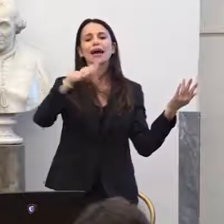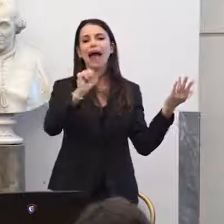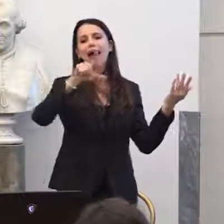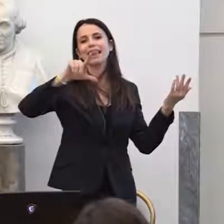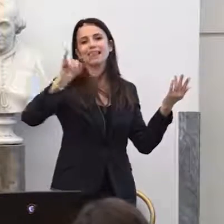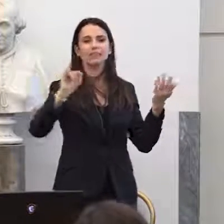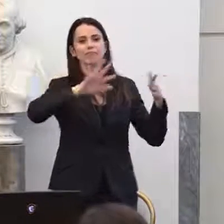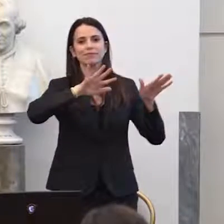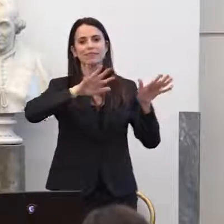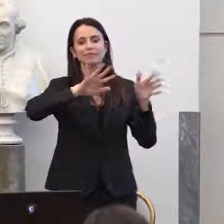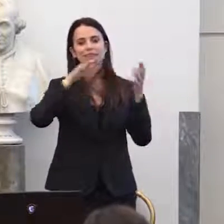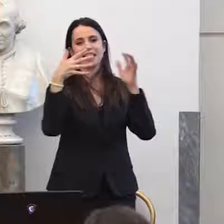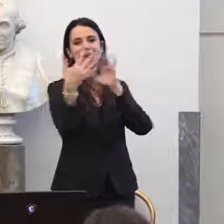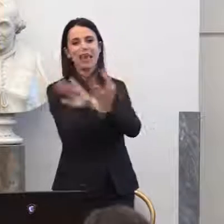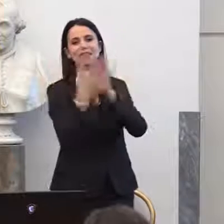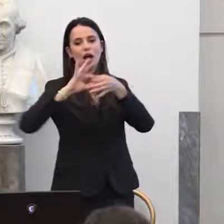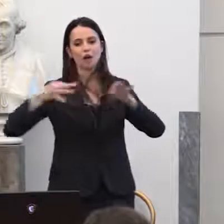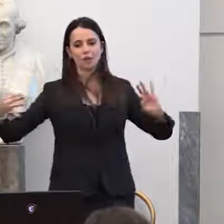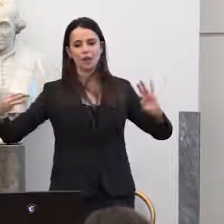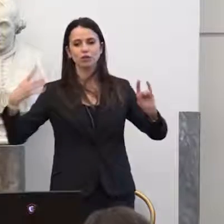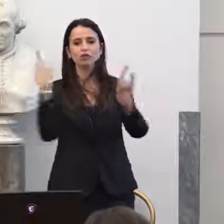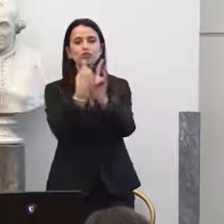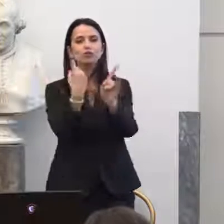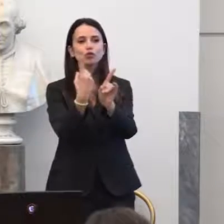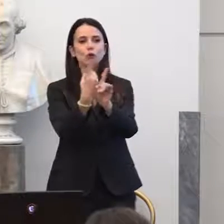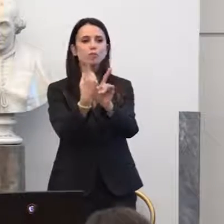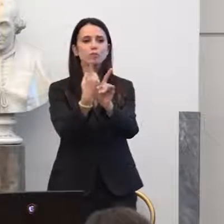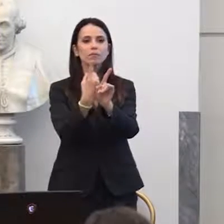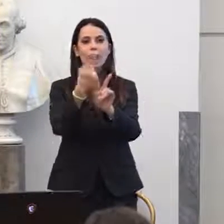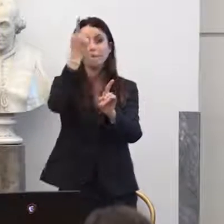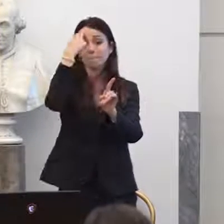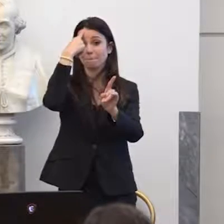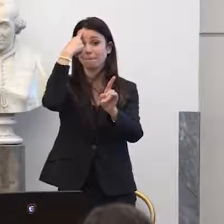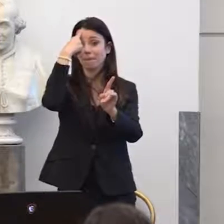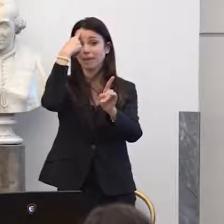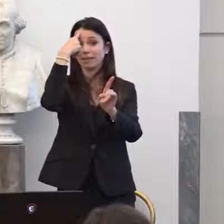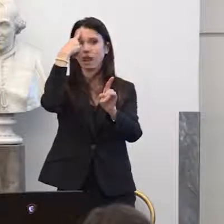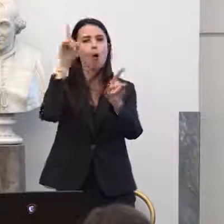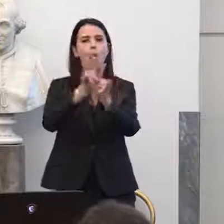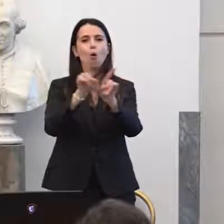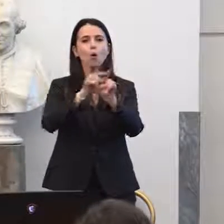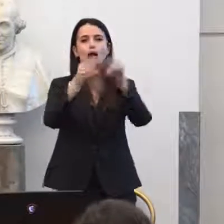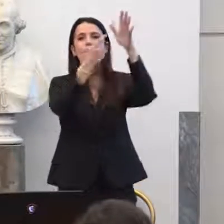olimpionico, tutti noi dobbiamo fare così, cioè le menti sono come i paracadute, funzionano solo quando sono